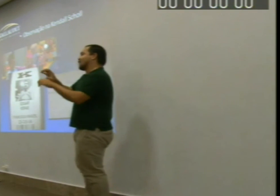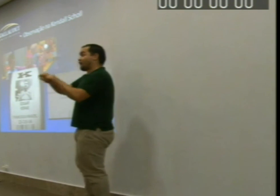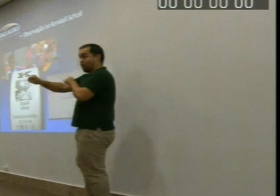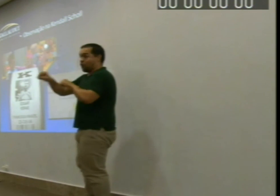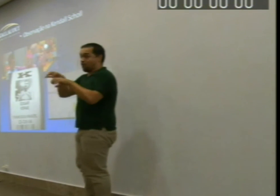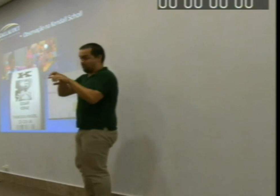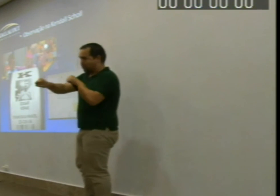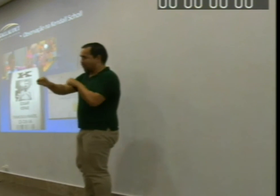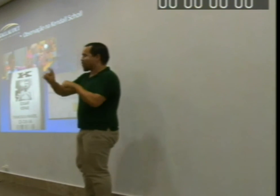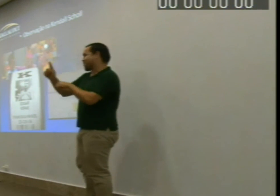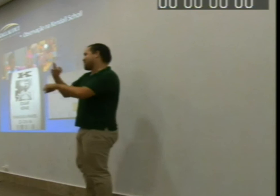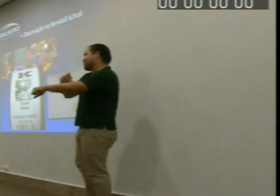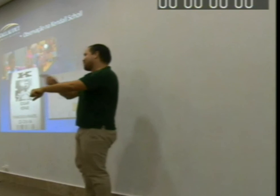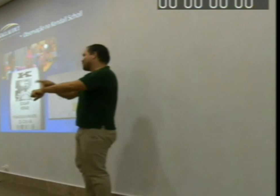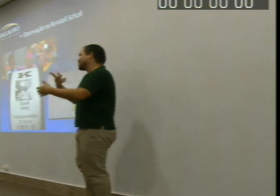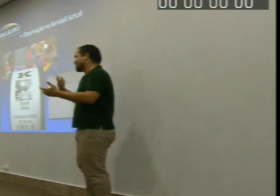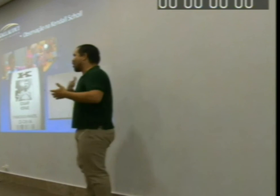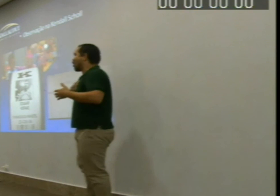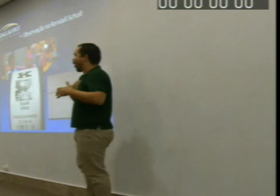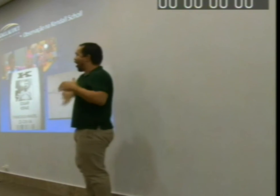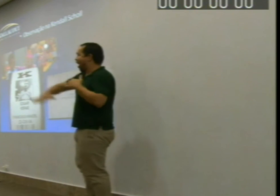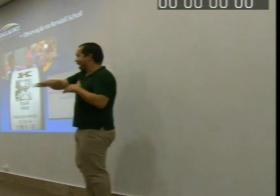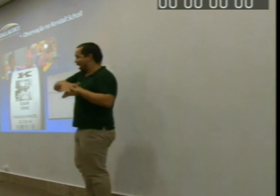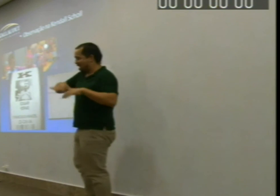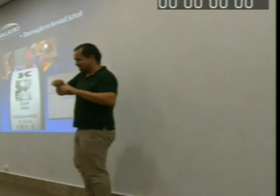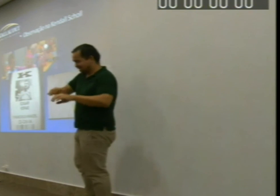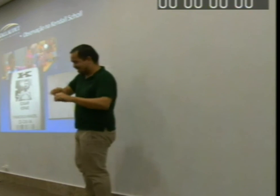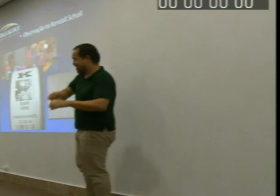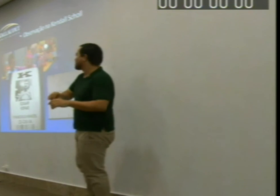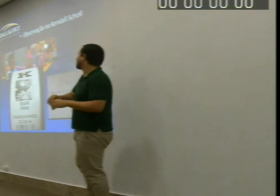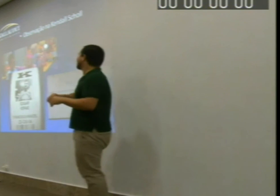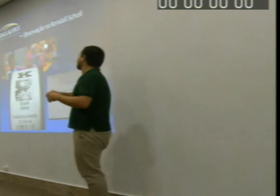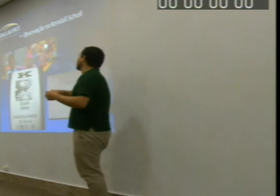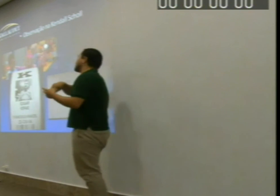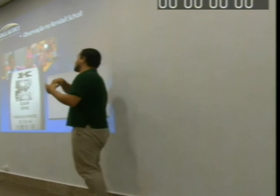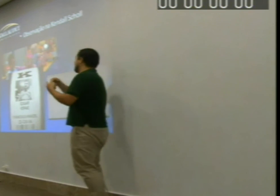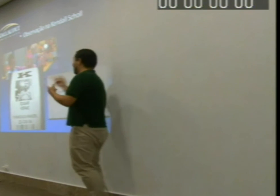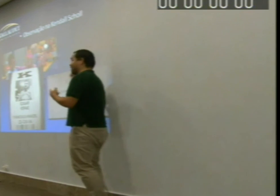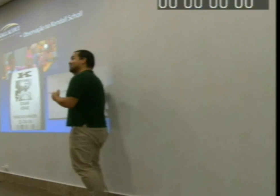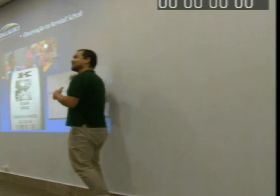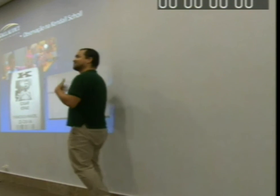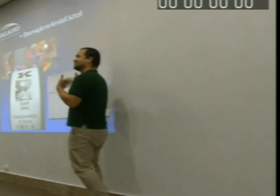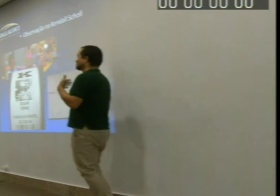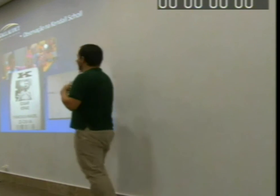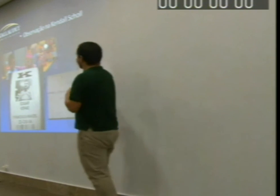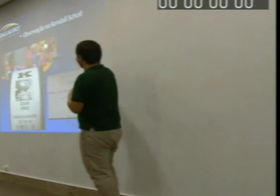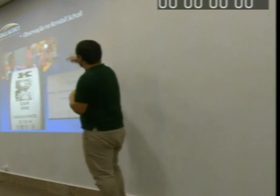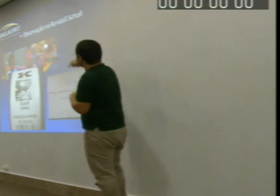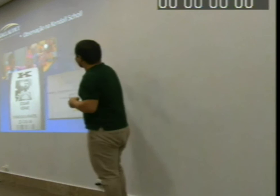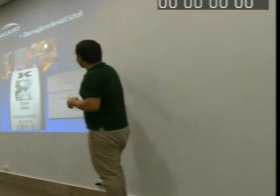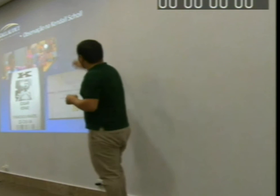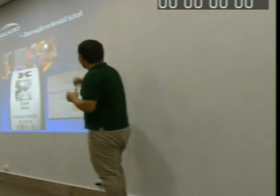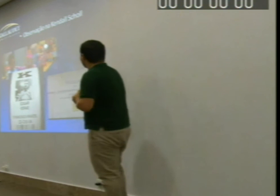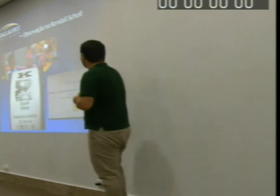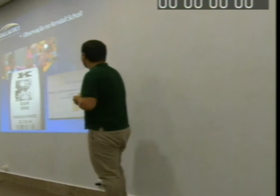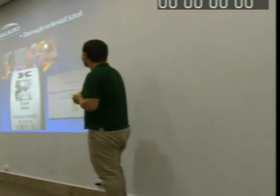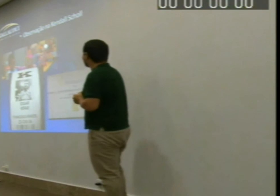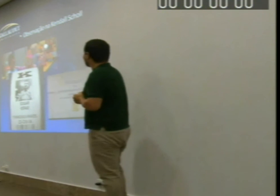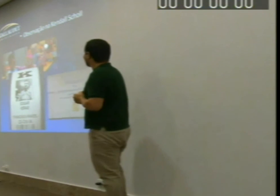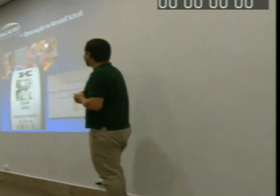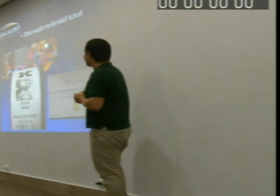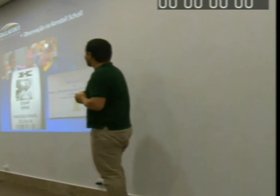pedagogia Eu me formei perdão Eu me formei em pedagogia então eu gosto dessa área de educação infantil então fiquei